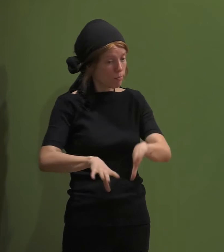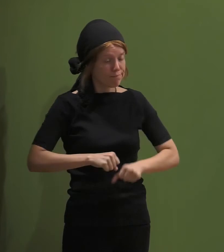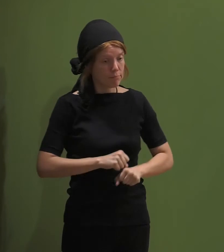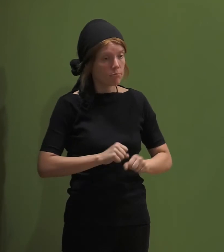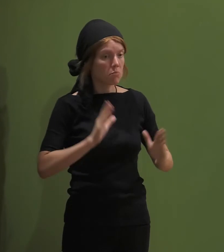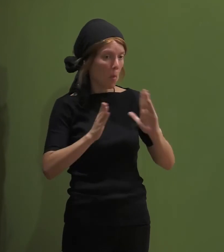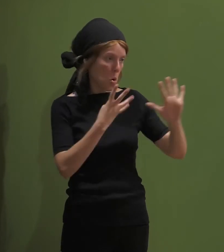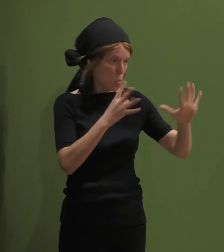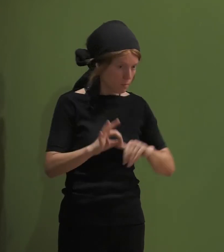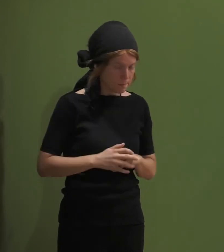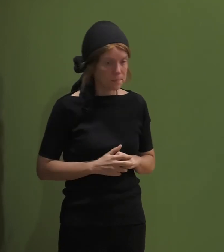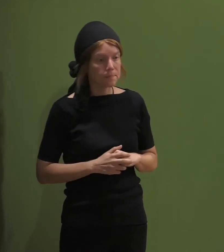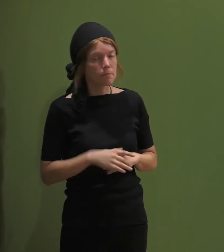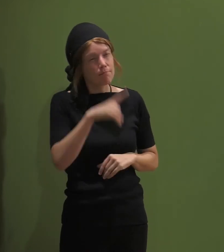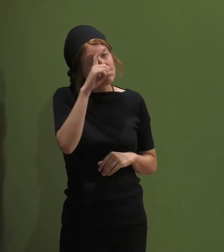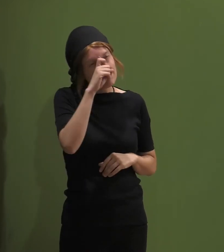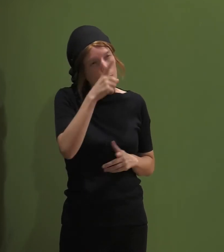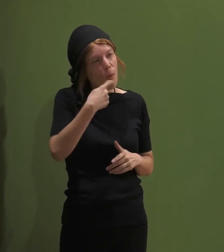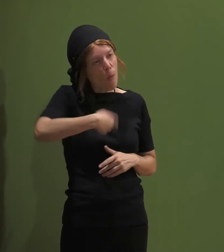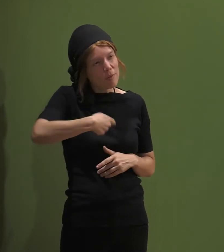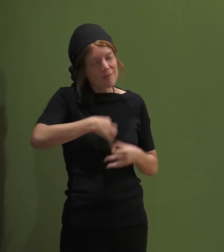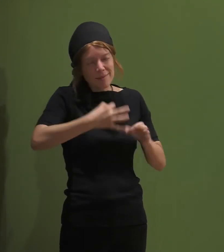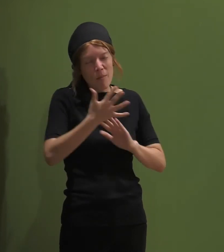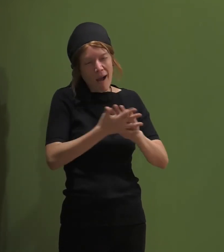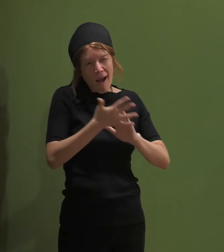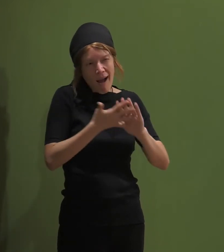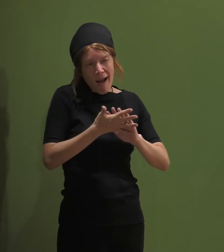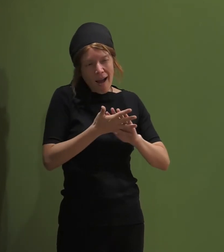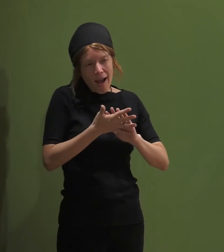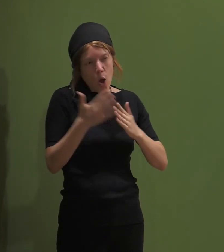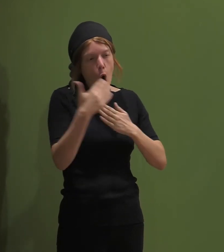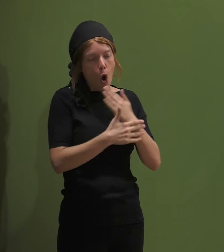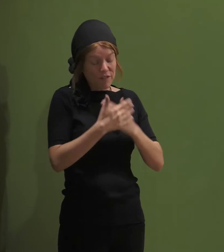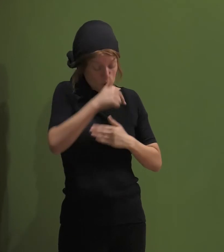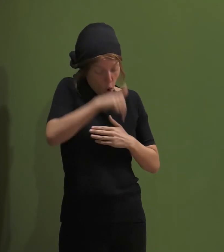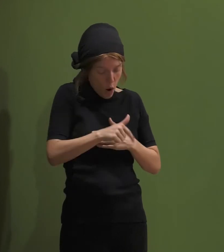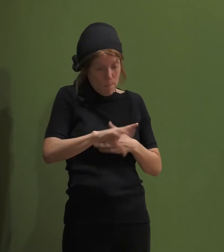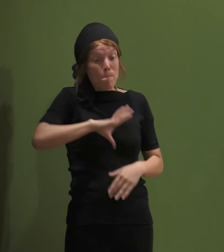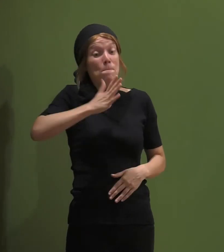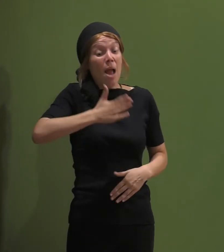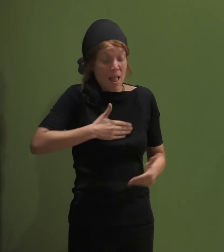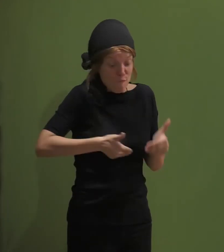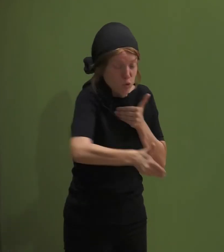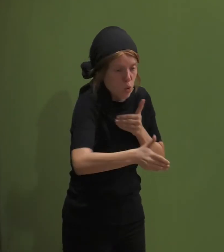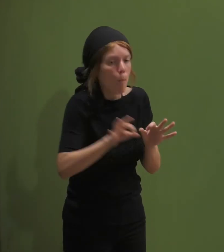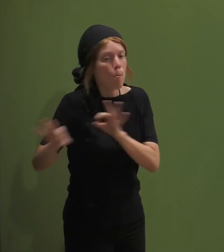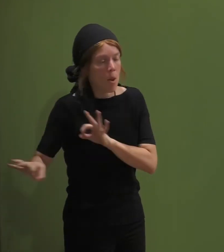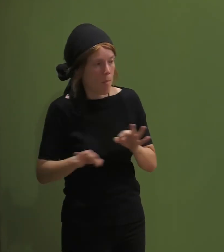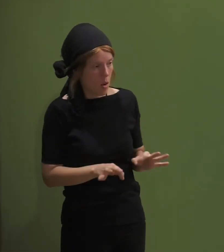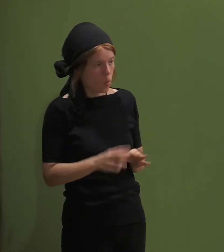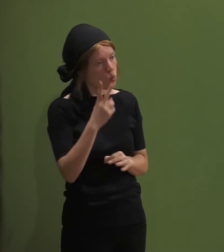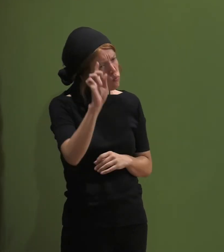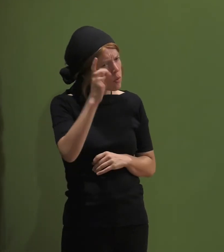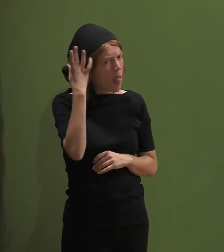años 90, recuerdo que el presidente siempre nos hablaba de que había que gobernar el hoy y preparar el mañana. En ese preparar el mañana había dos